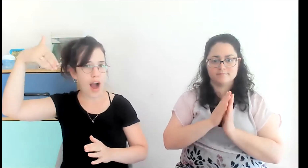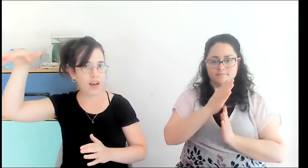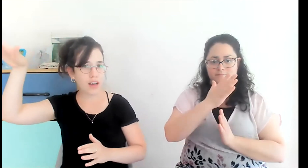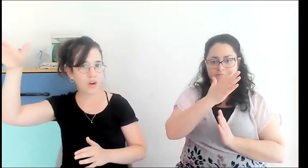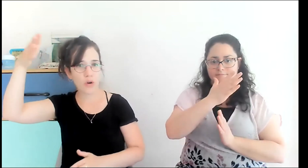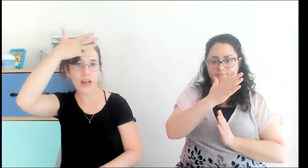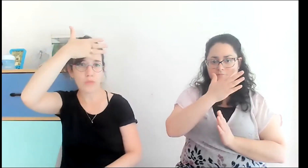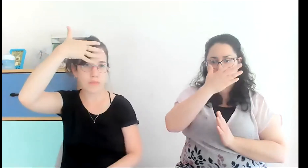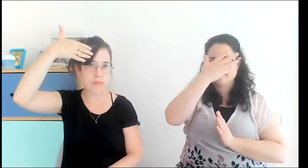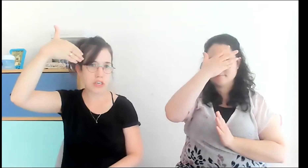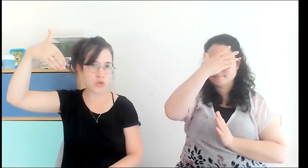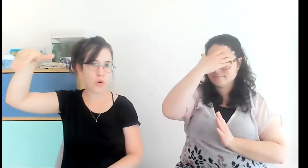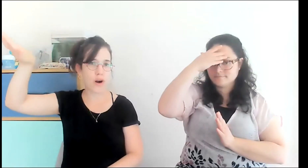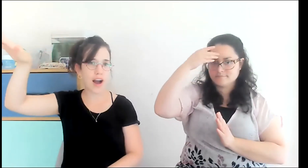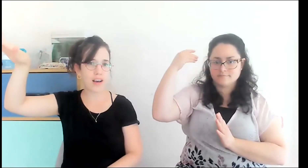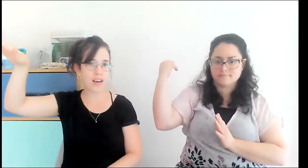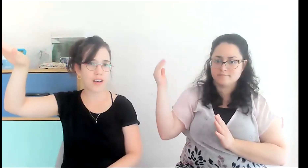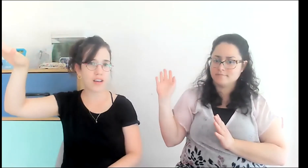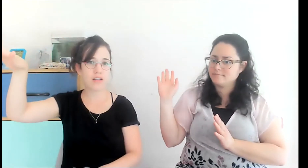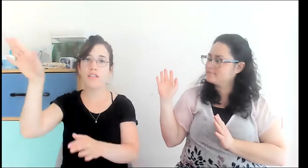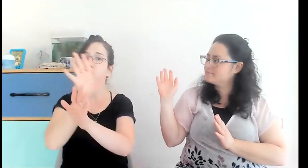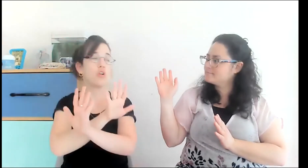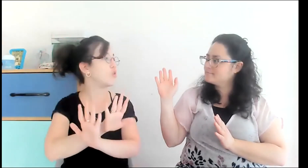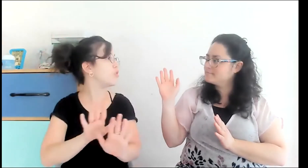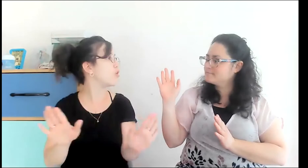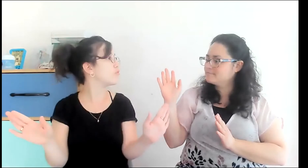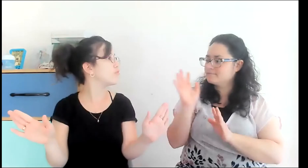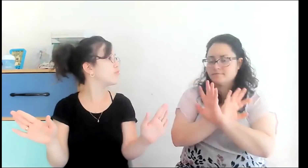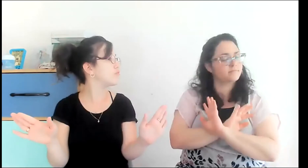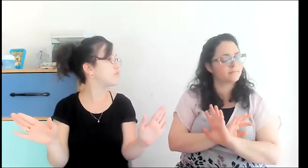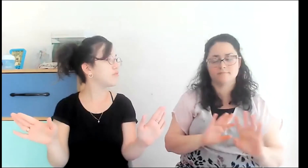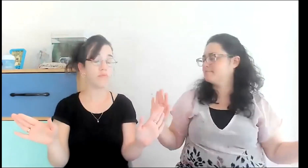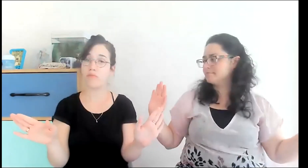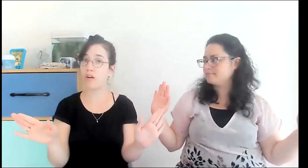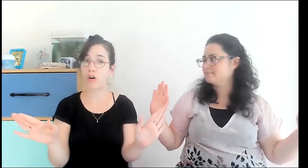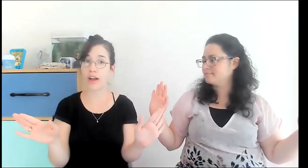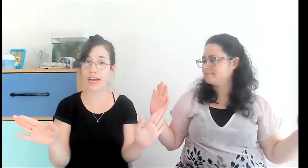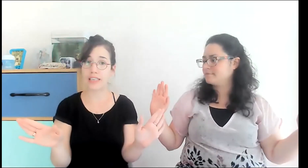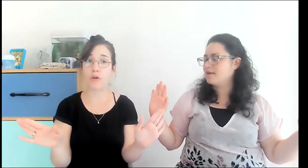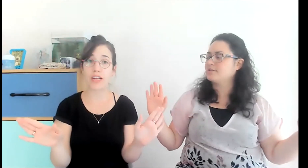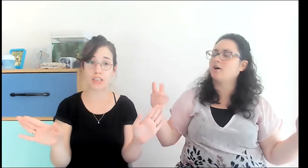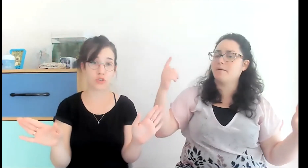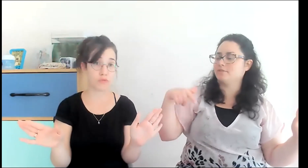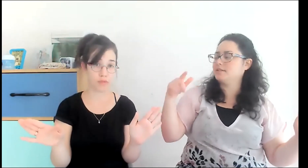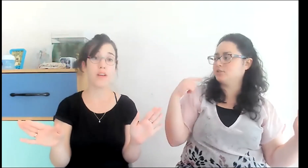לשכוח, אוקיי? אנחנו מסמנים לשכוח. לא. אוקיי? אז בואו נעשה שוב. אפשר עוד פעם לעשות את